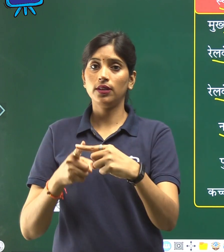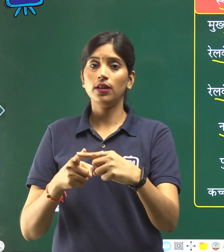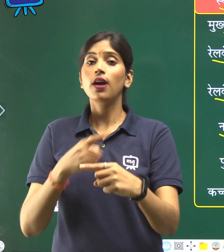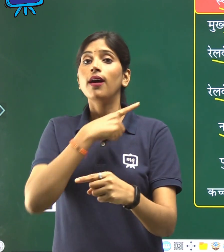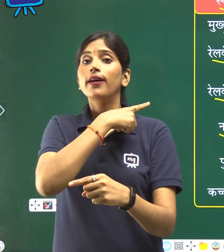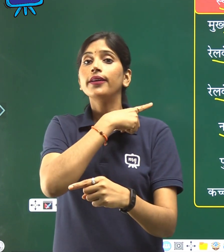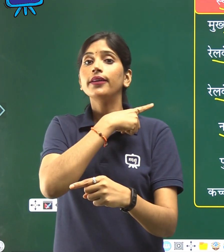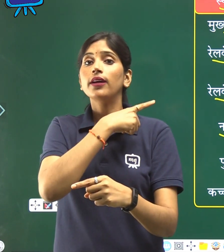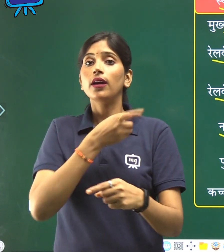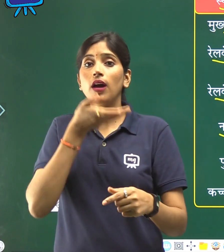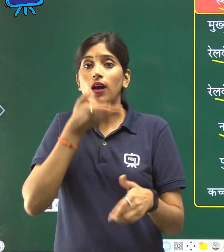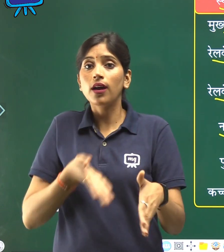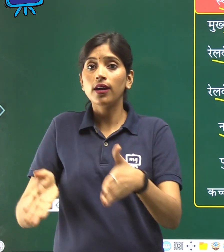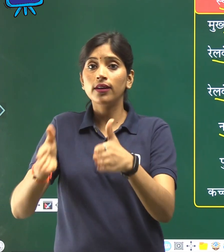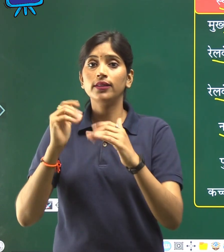यह वाला,